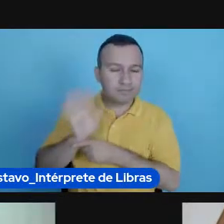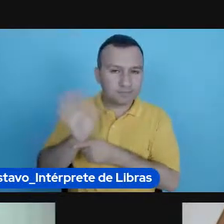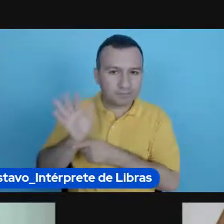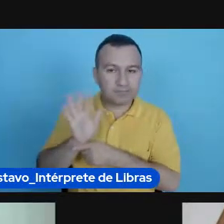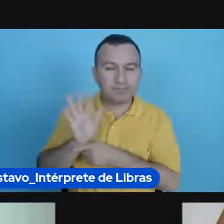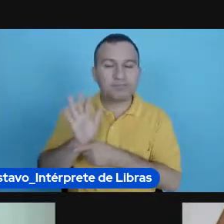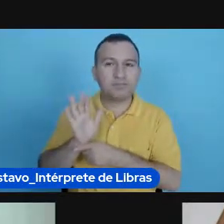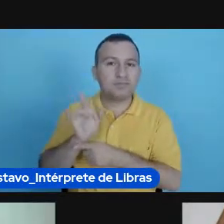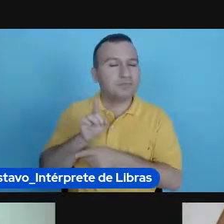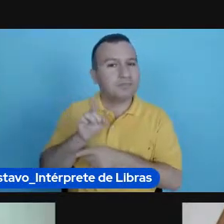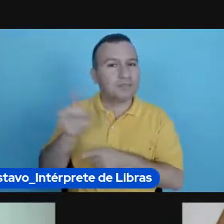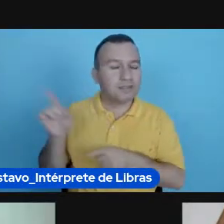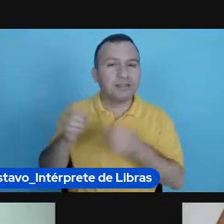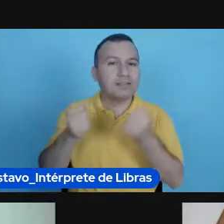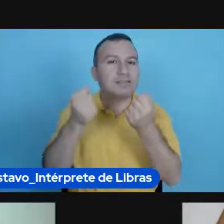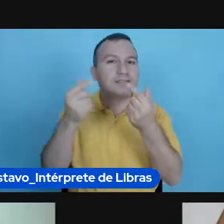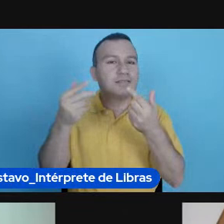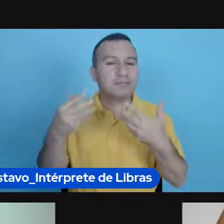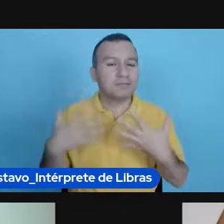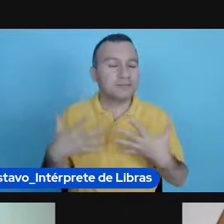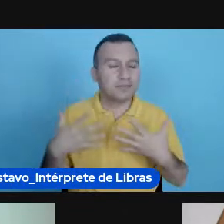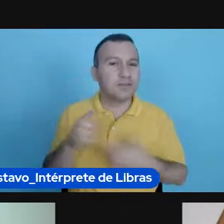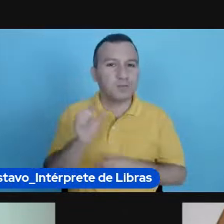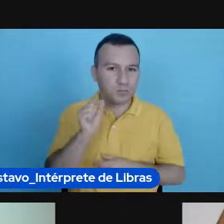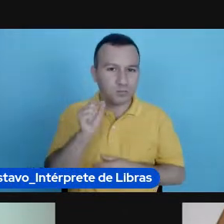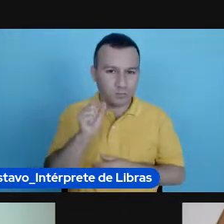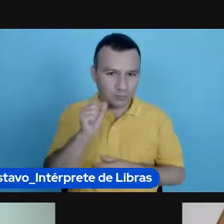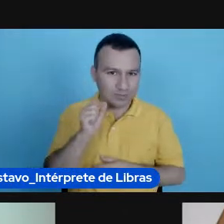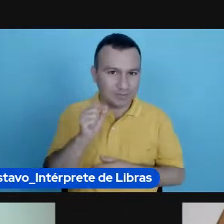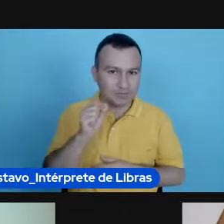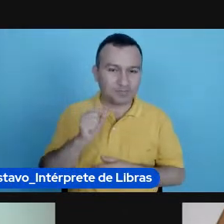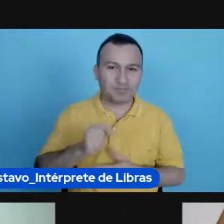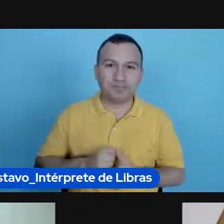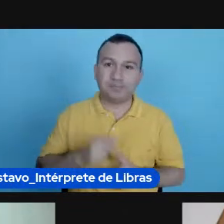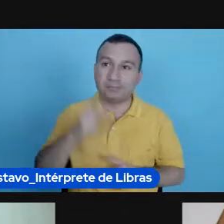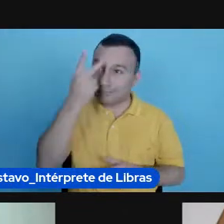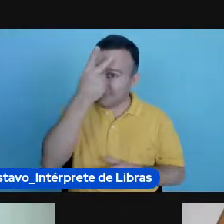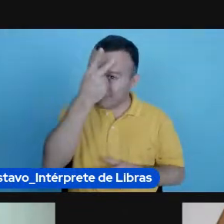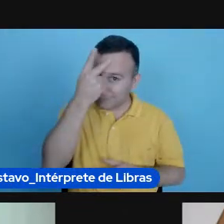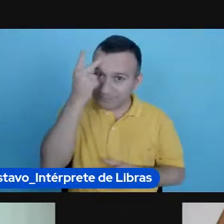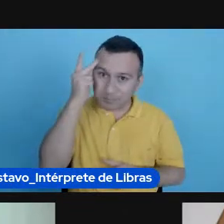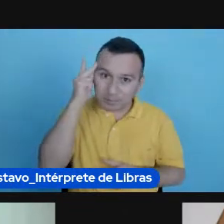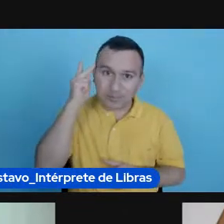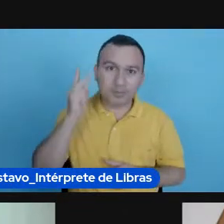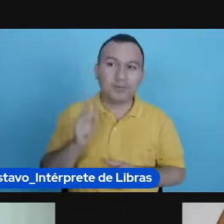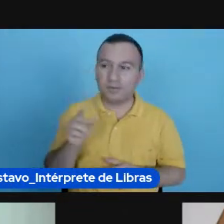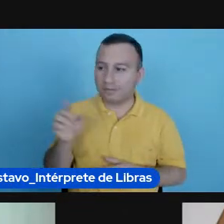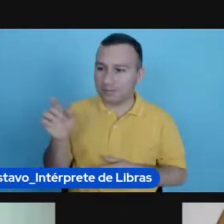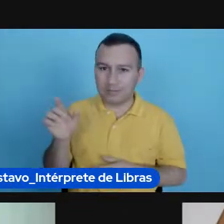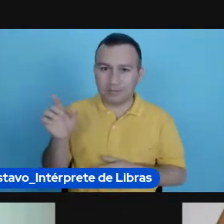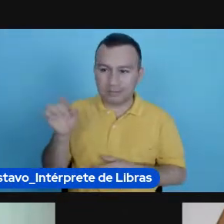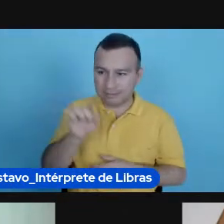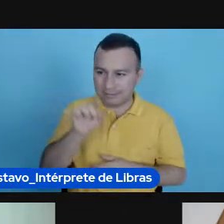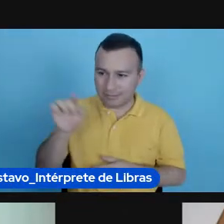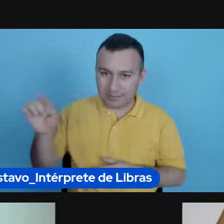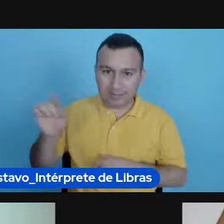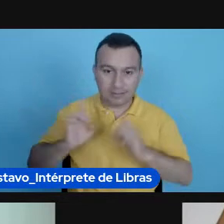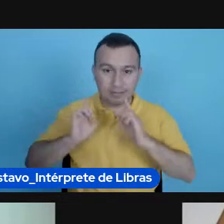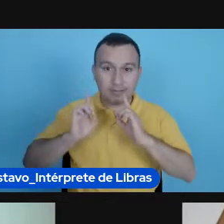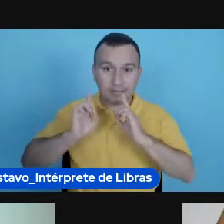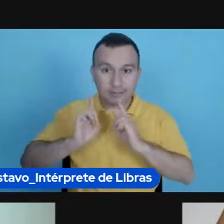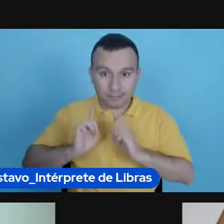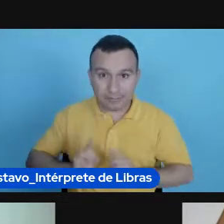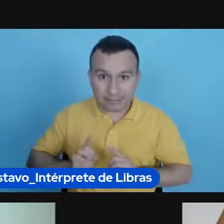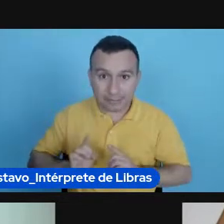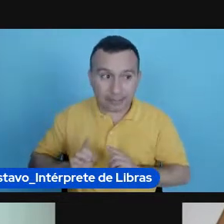essas formas grotescas, né, de atitudes, né, para com pessoas com deficiência, e também